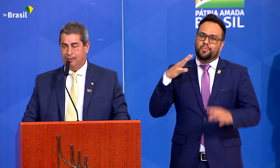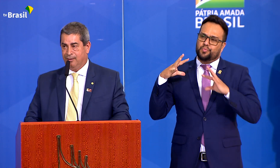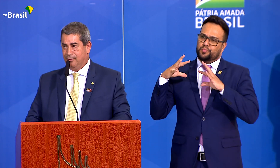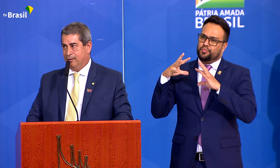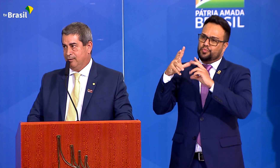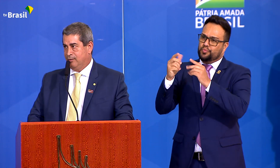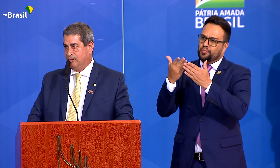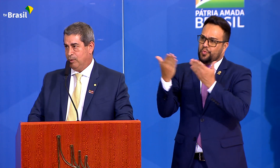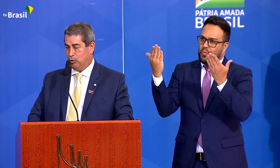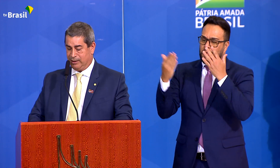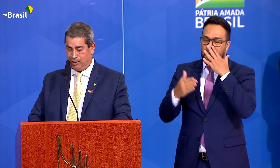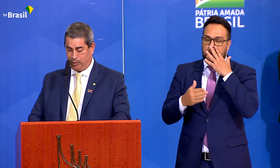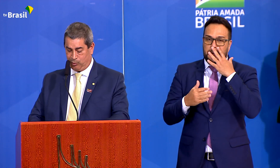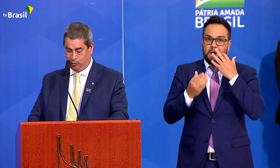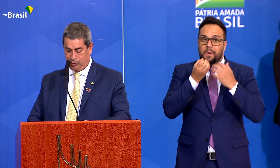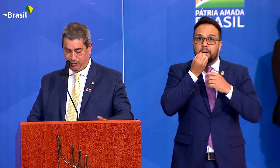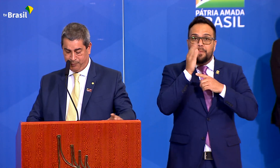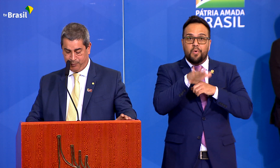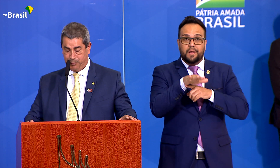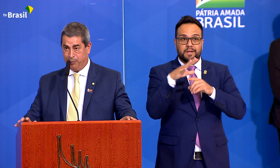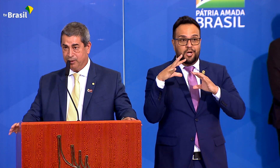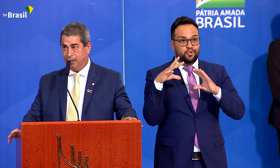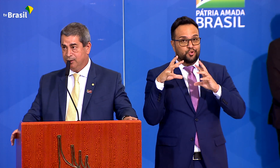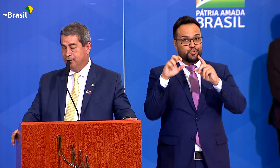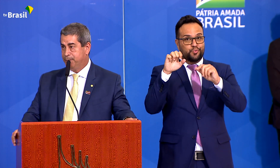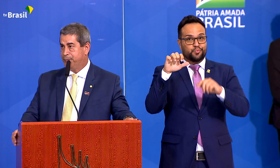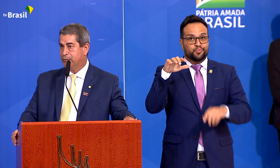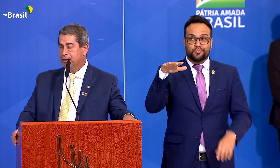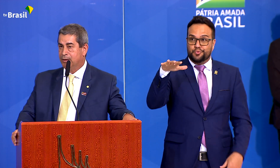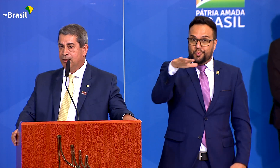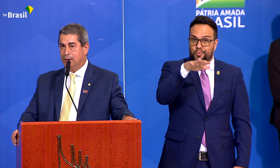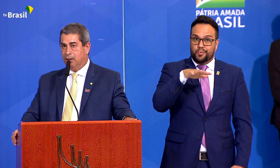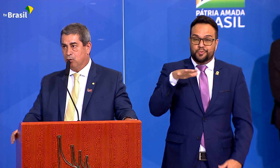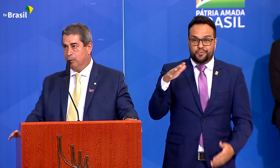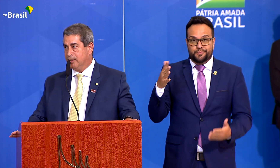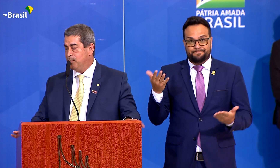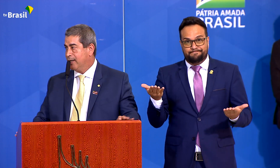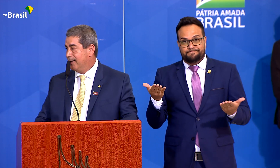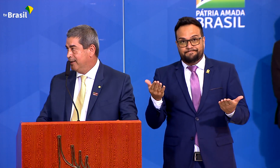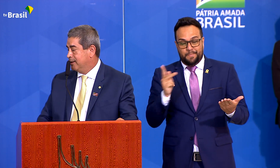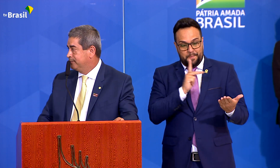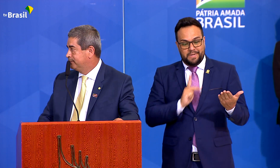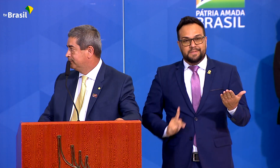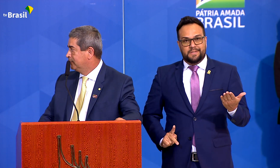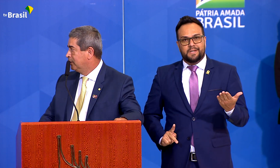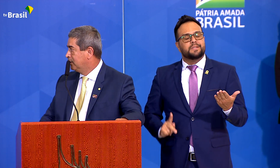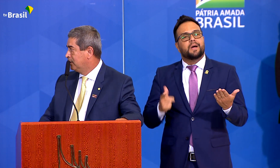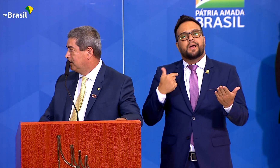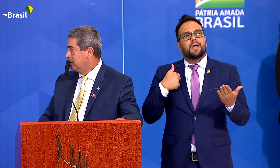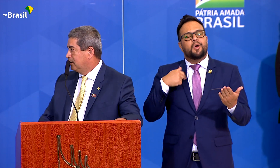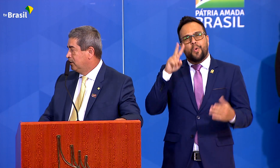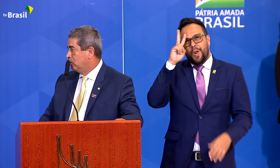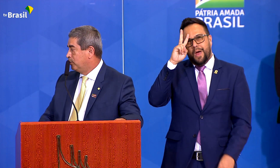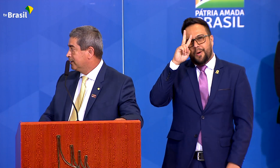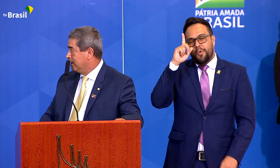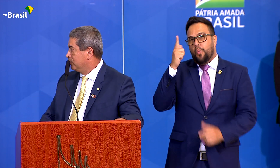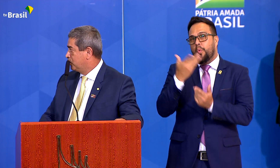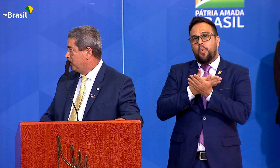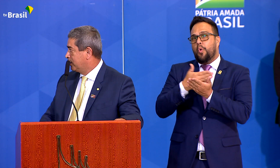amigas Oi uma boa tarde para todos Presidente eu comecei minha carreira